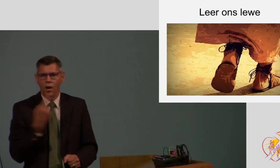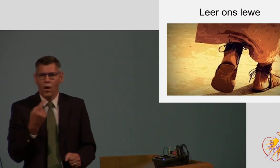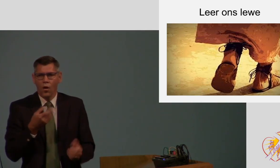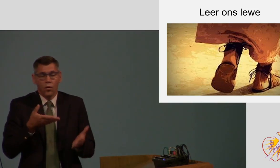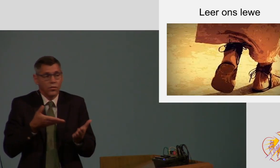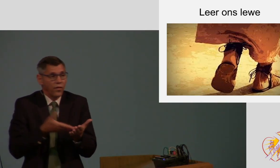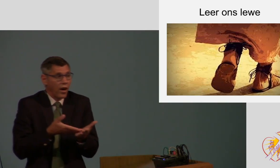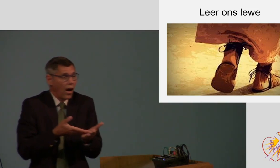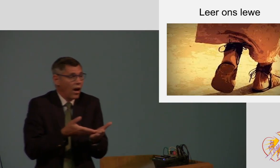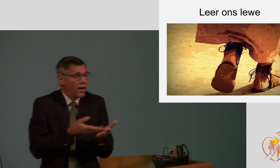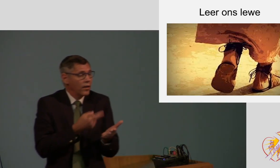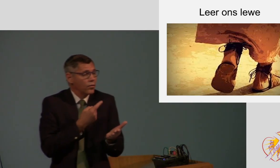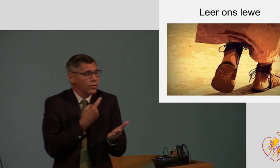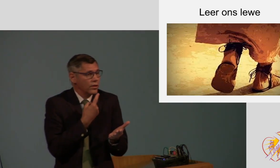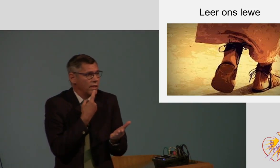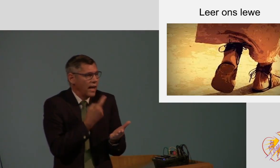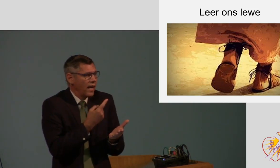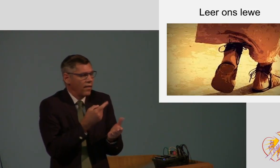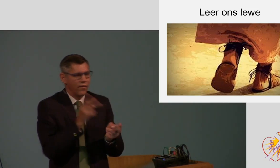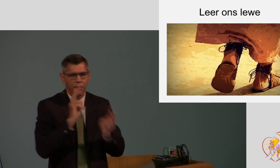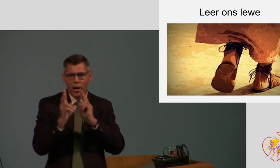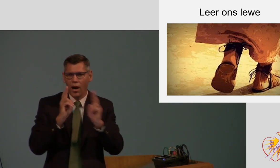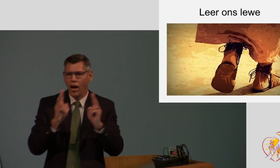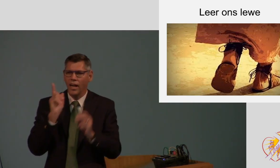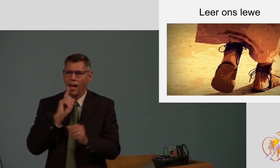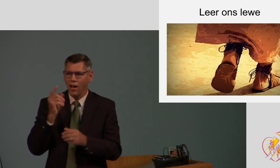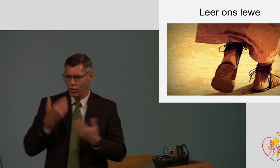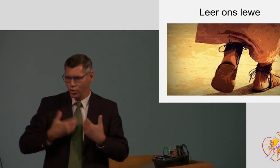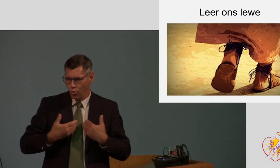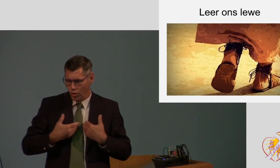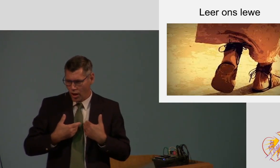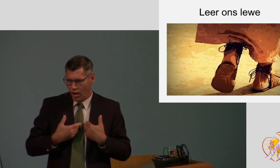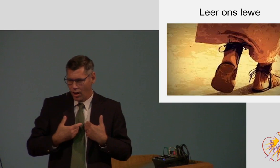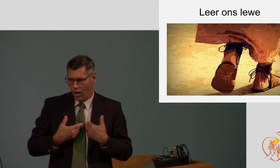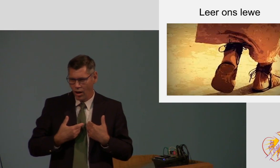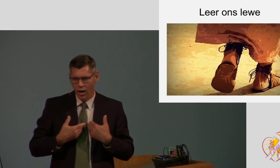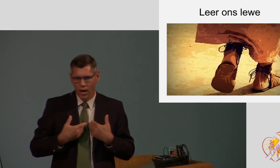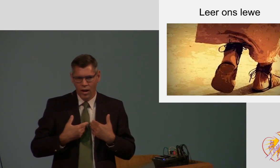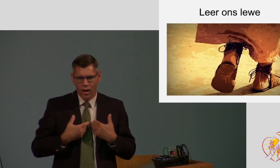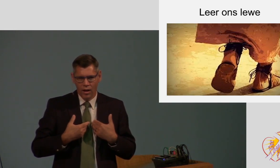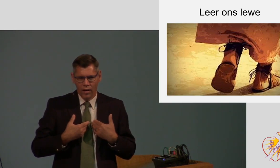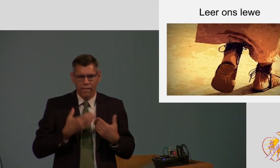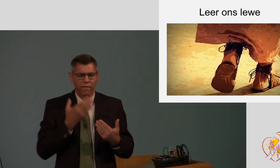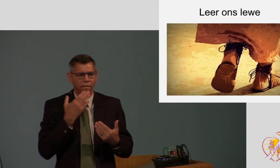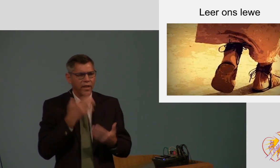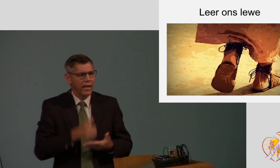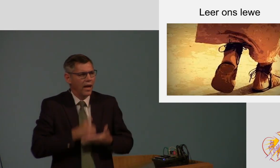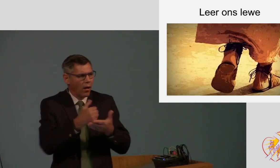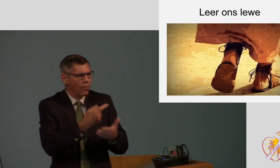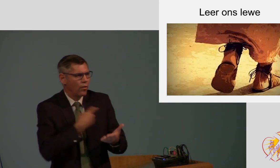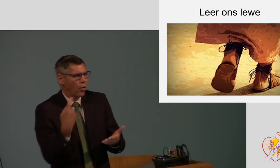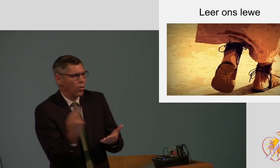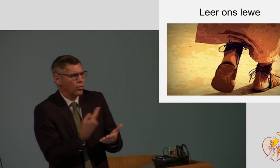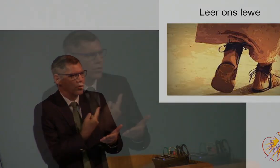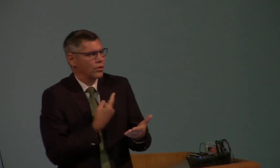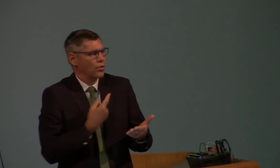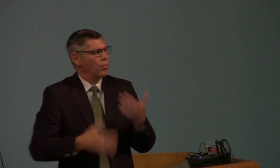Ons vra en ons sê vir mekaar elke Sondag, wie help vir ons om te